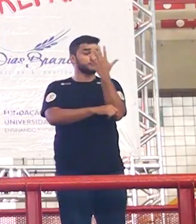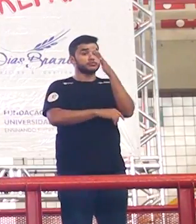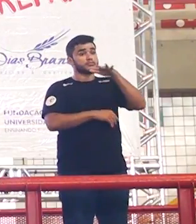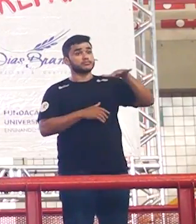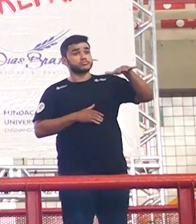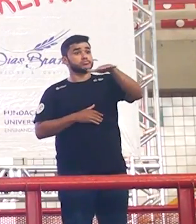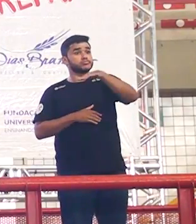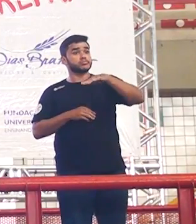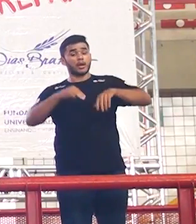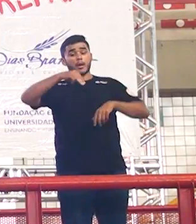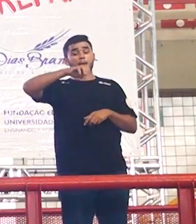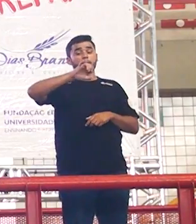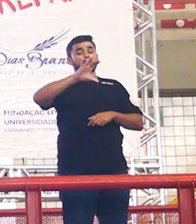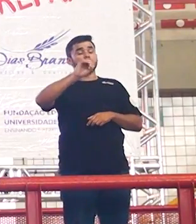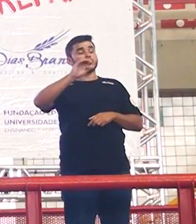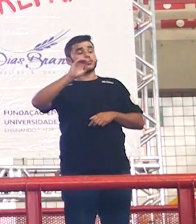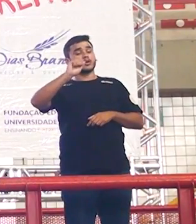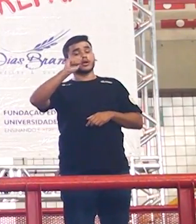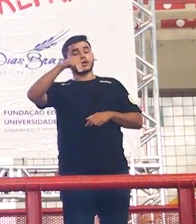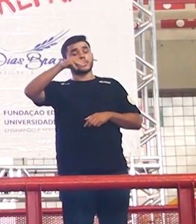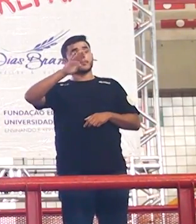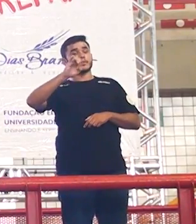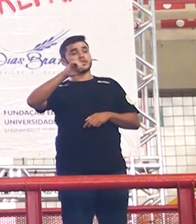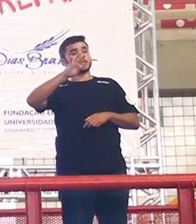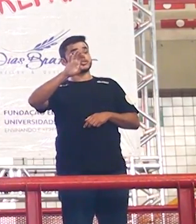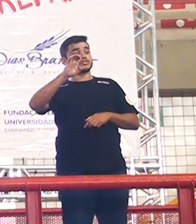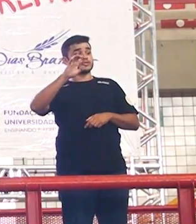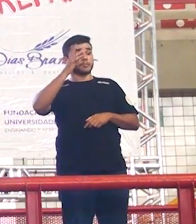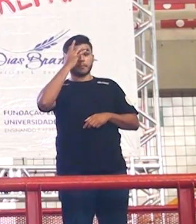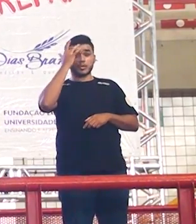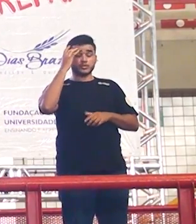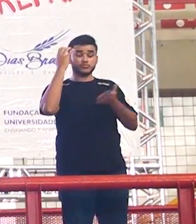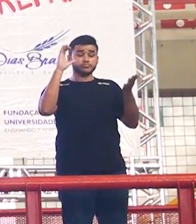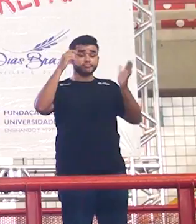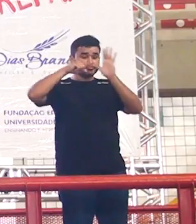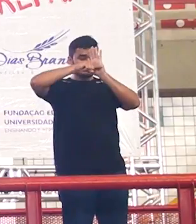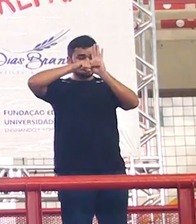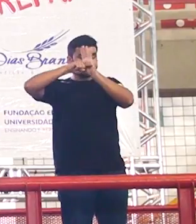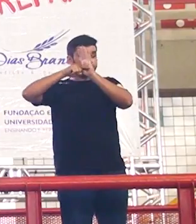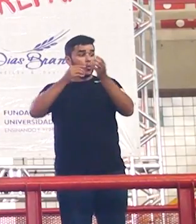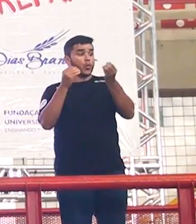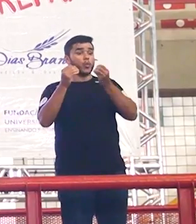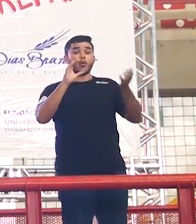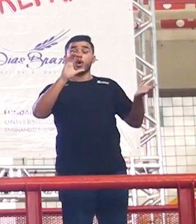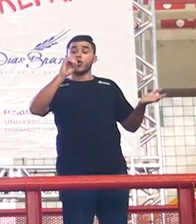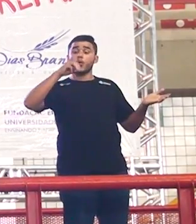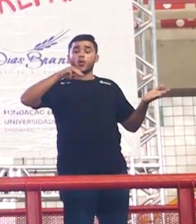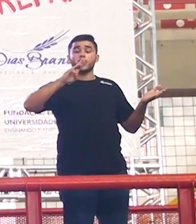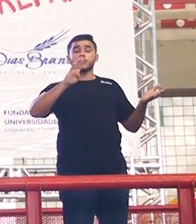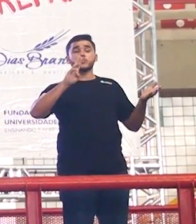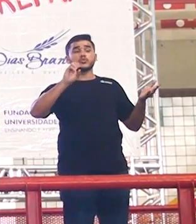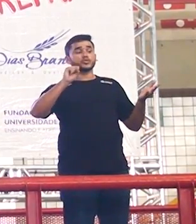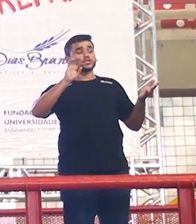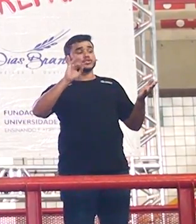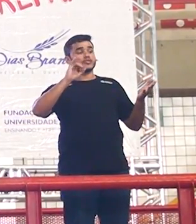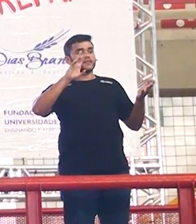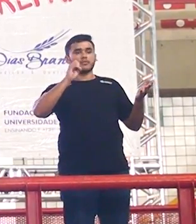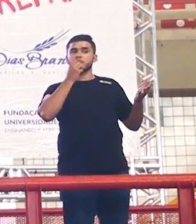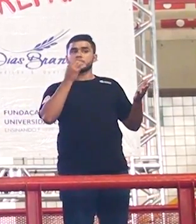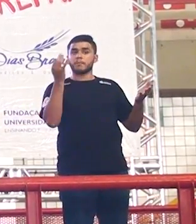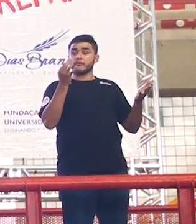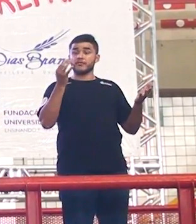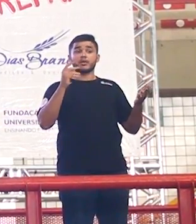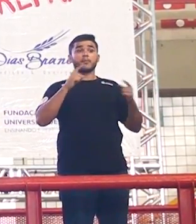inseparáveis. O grande sonho do cientista é descobrir um combustível que seja muito